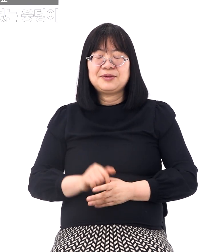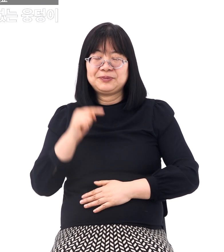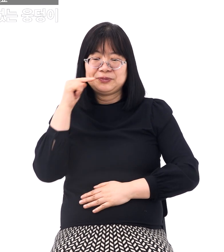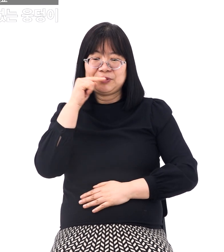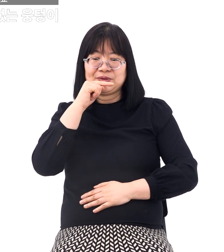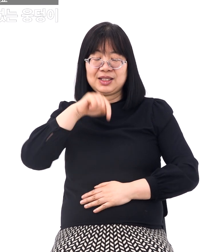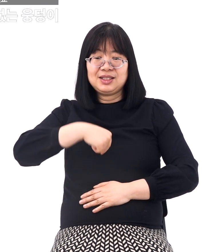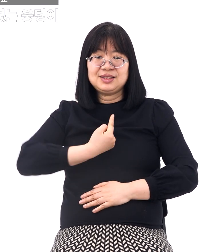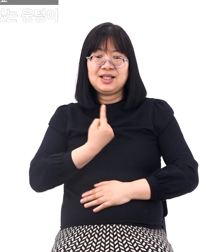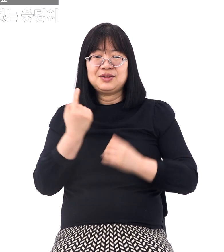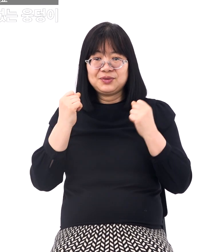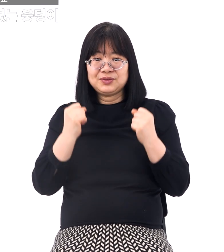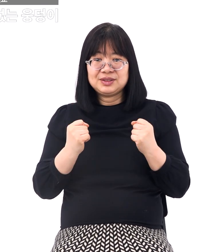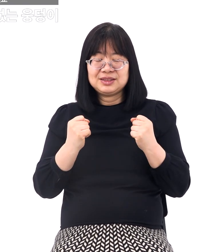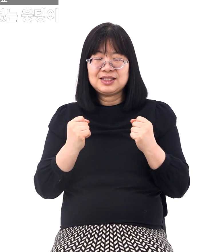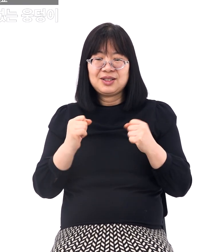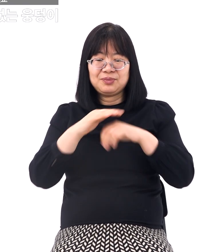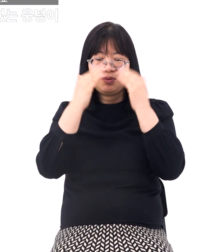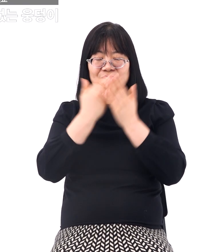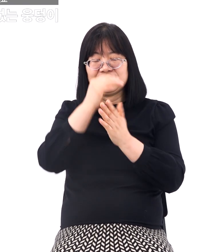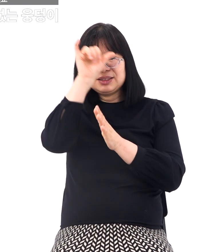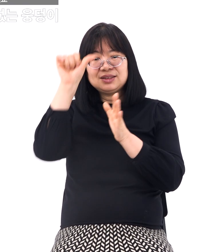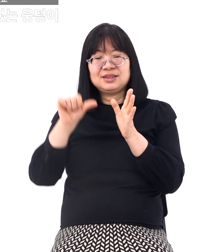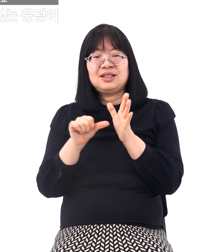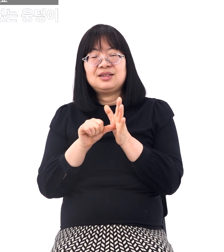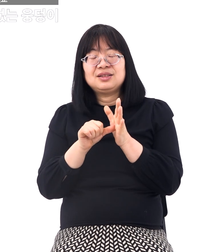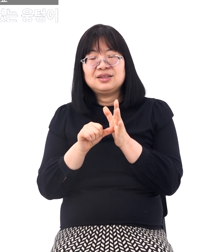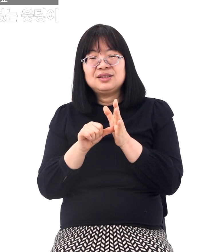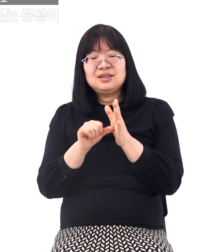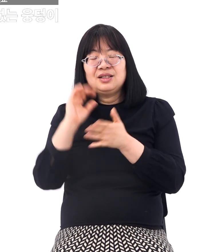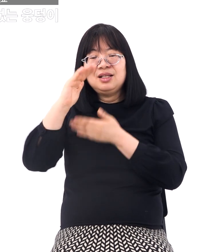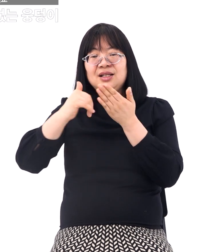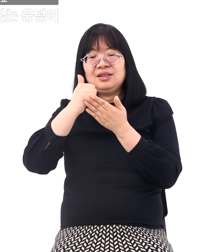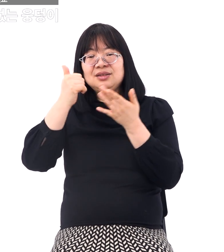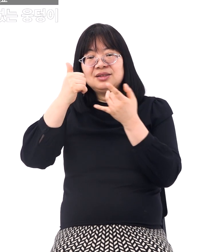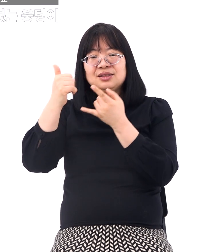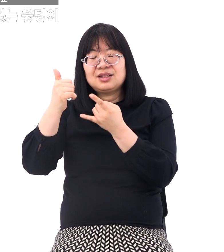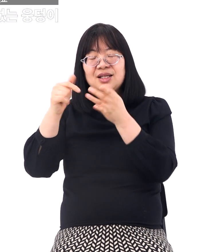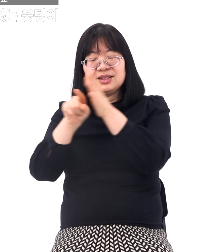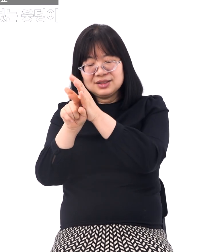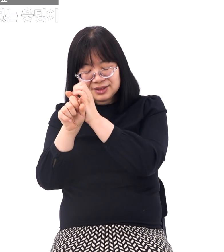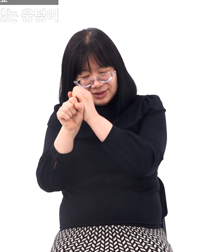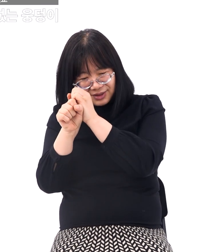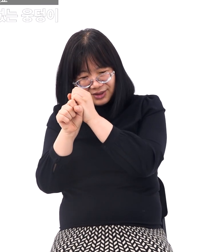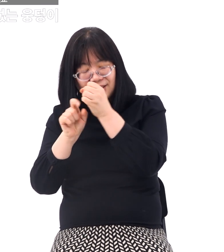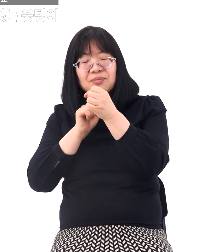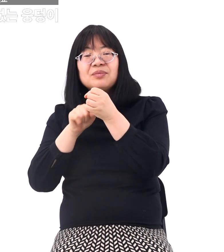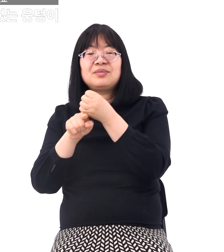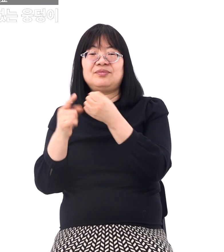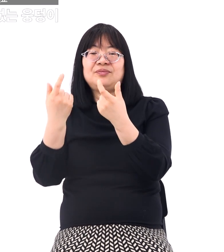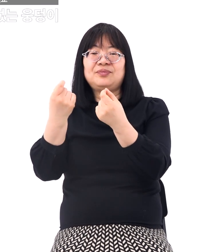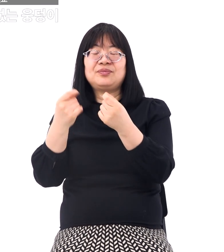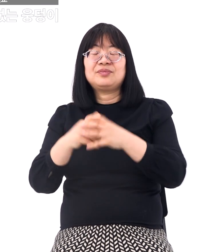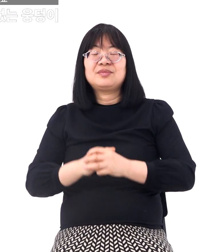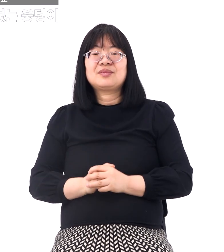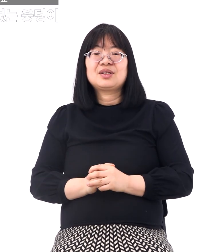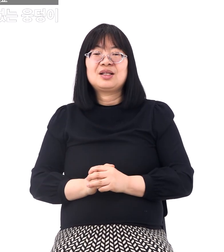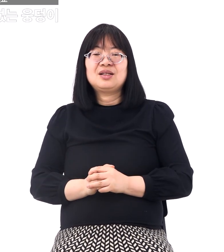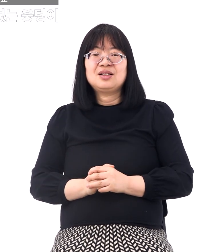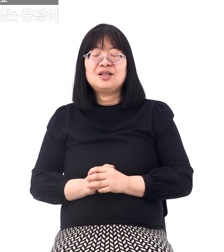철저히 자기의 존재와 전 인생을 하나님께 의지했다, 그 말이에요. 그러면서